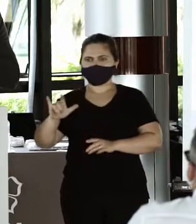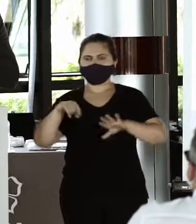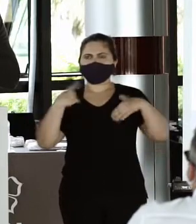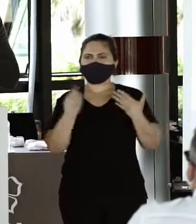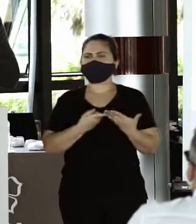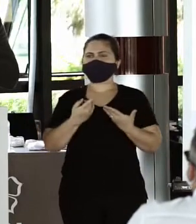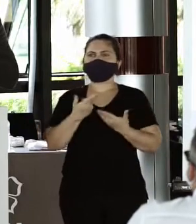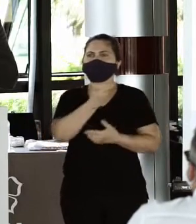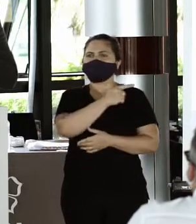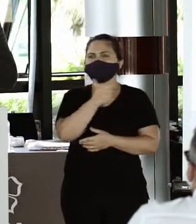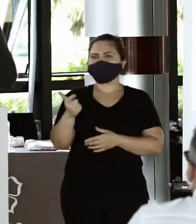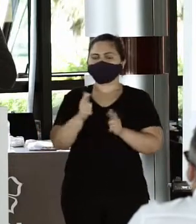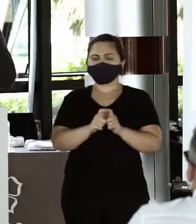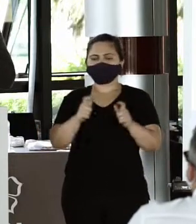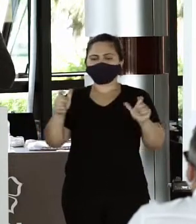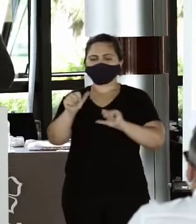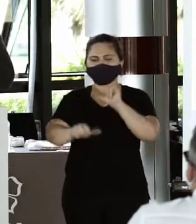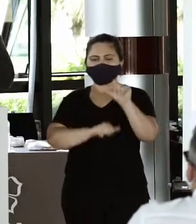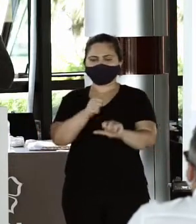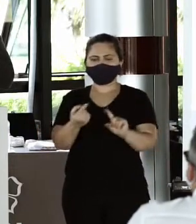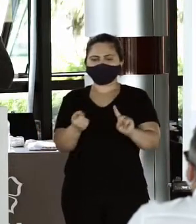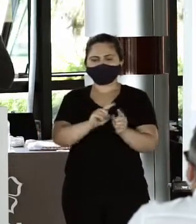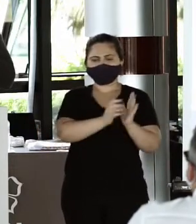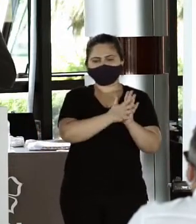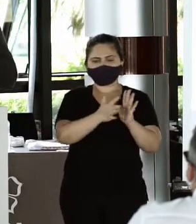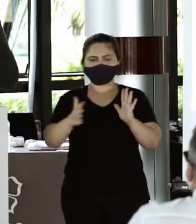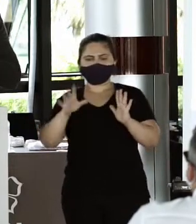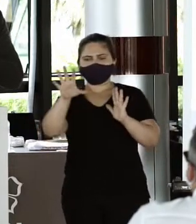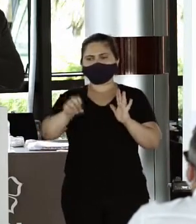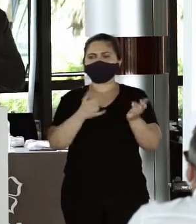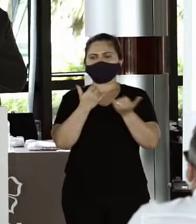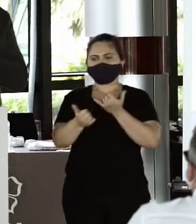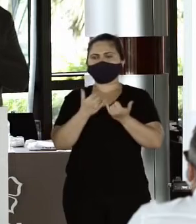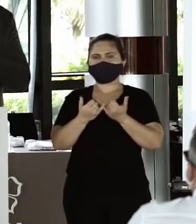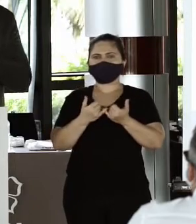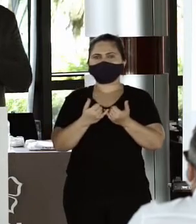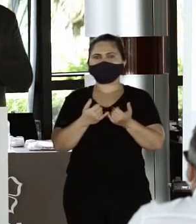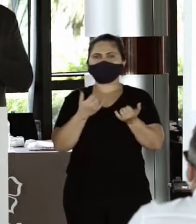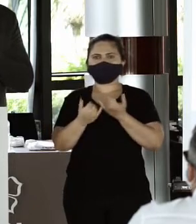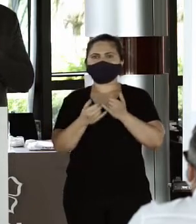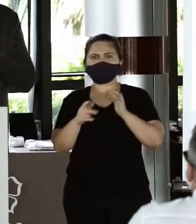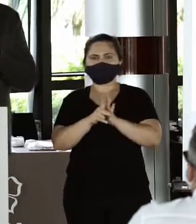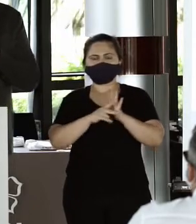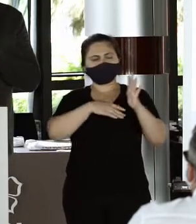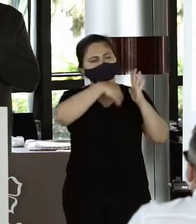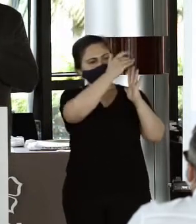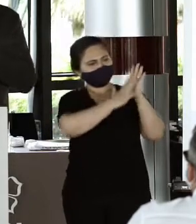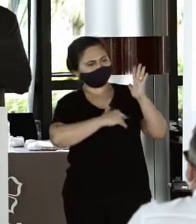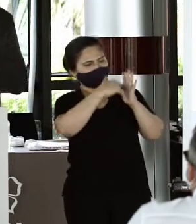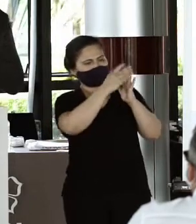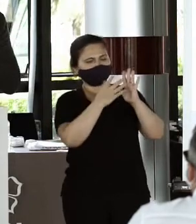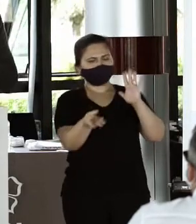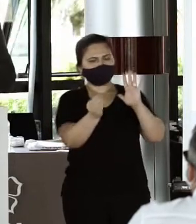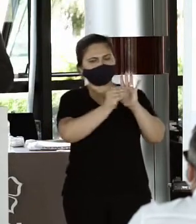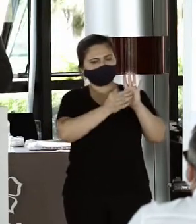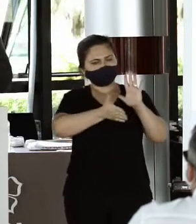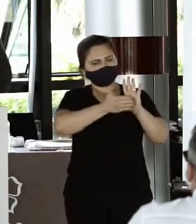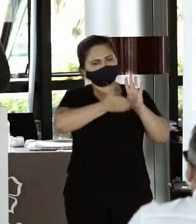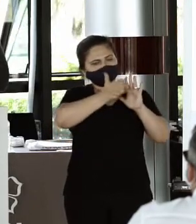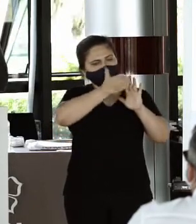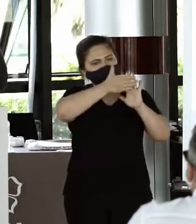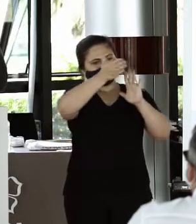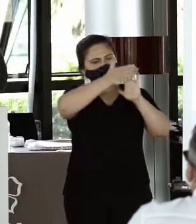a gente não tem grandes mudanças de emissividade. Então, se eu pegar aqui revestimentos com pintura, revestimentos